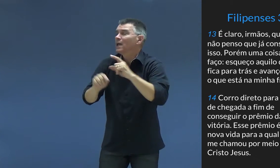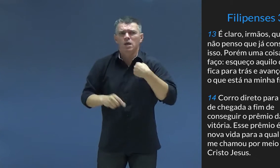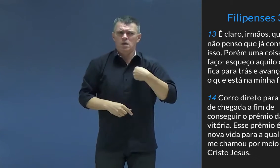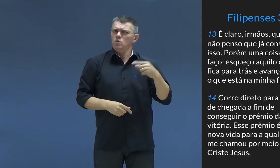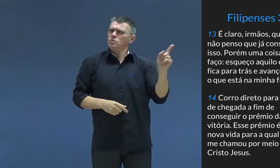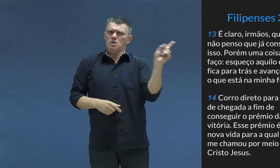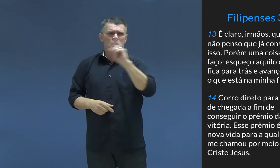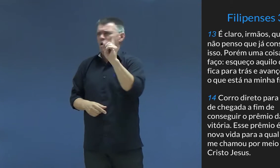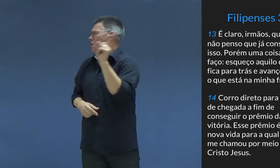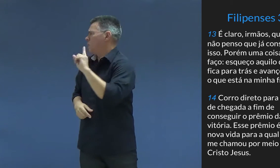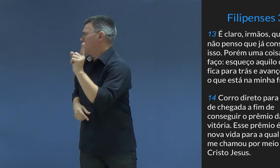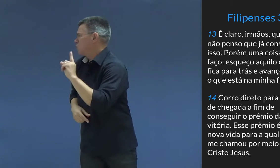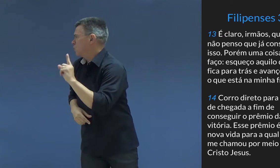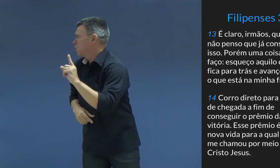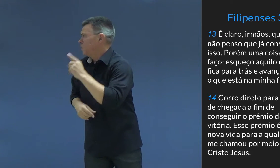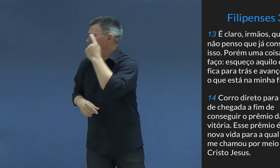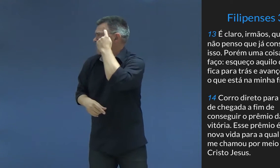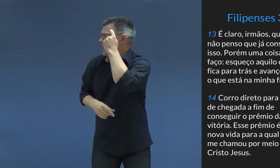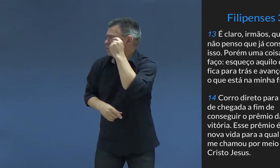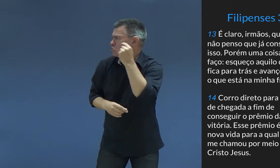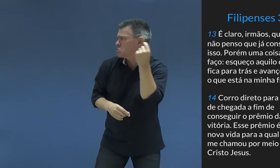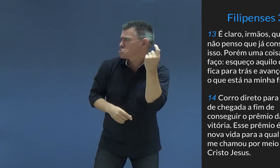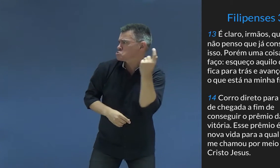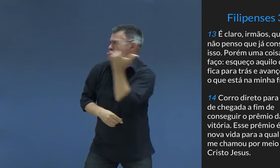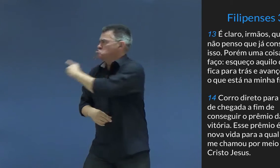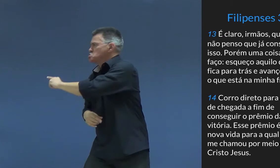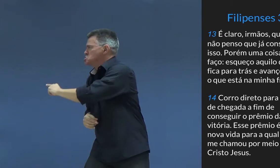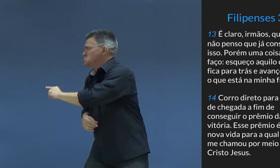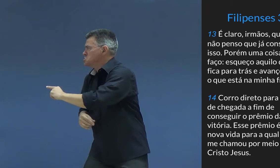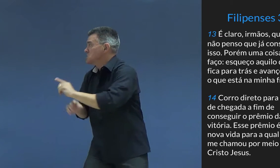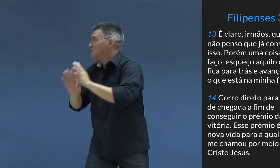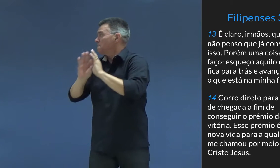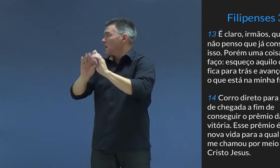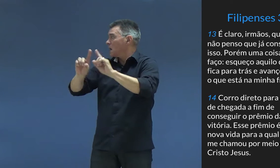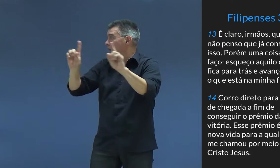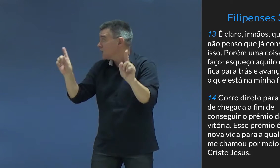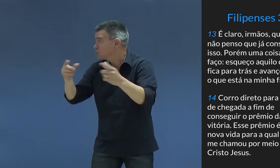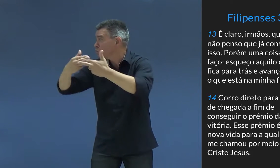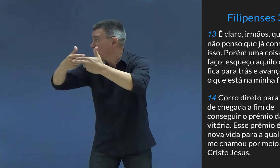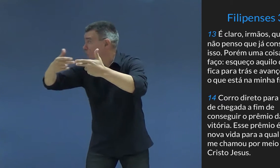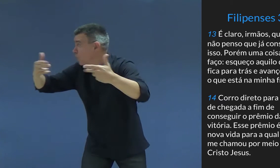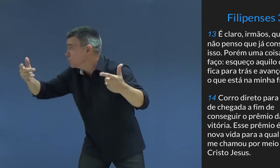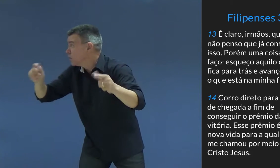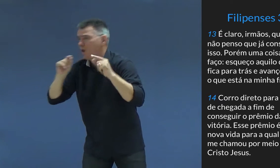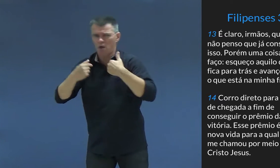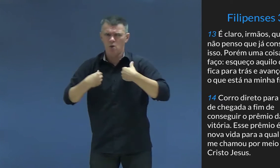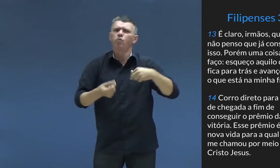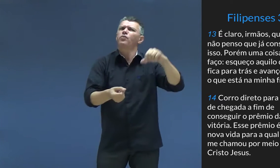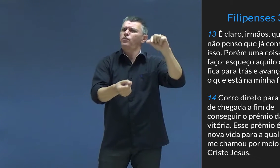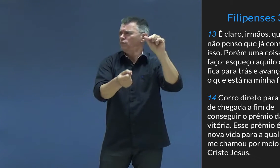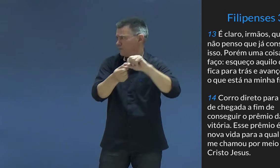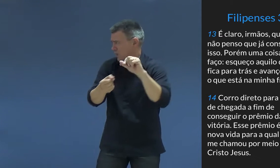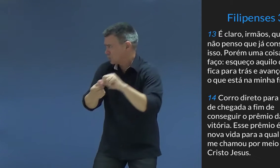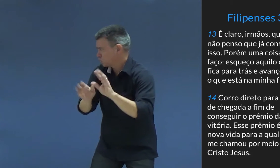que eu não penso que já consegui isso. Porém, uma coisa eu faço.